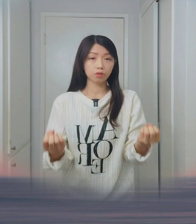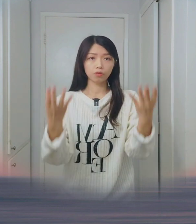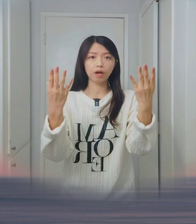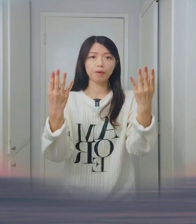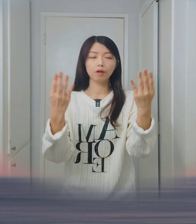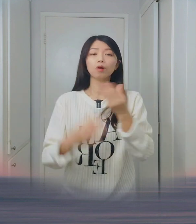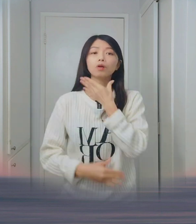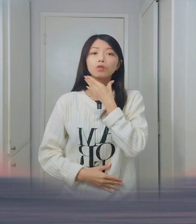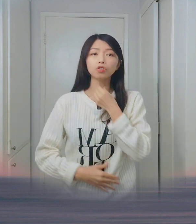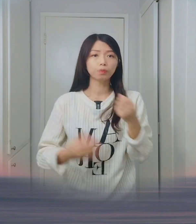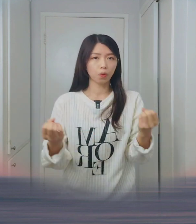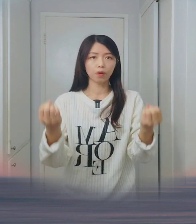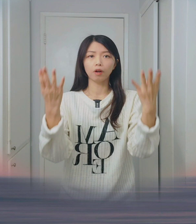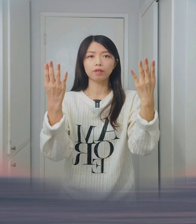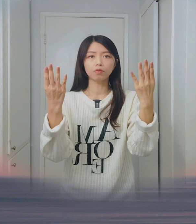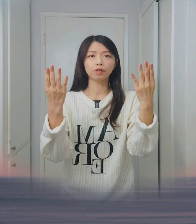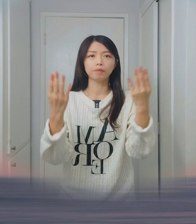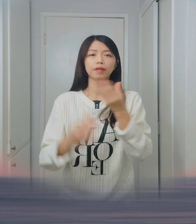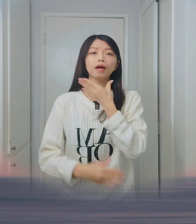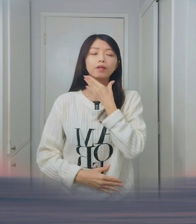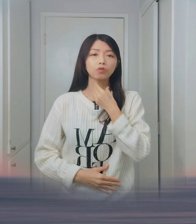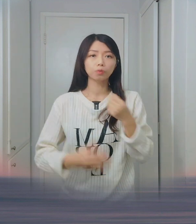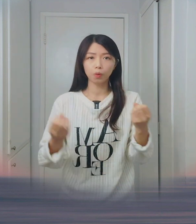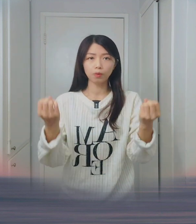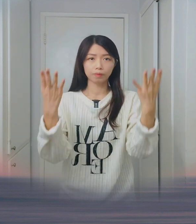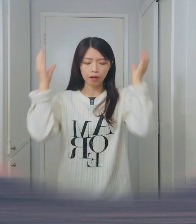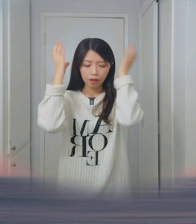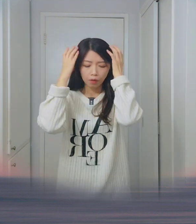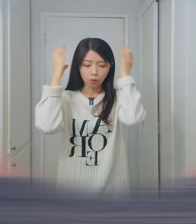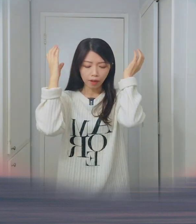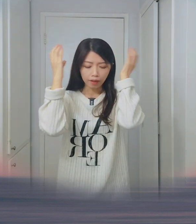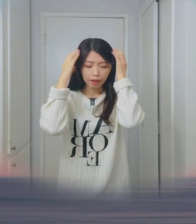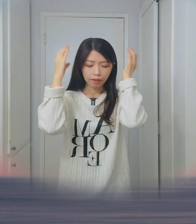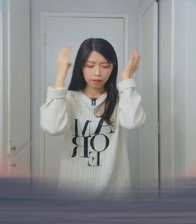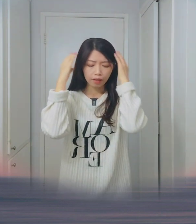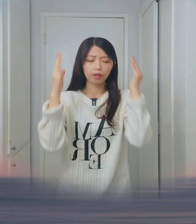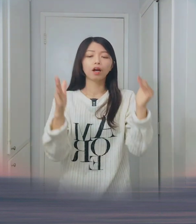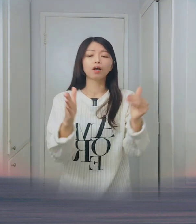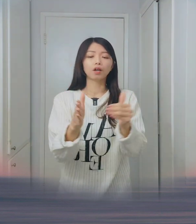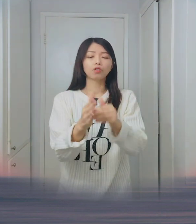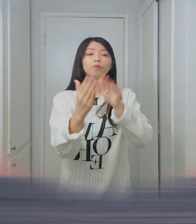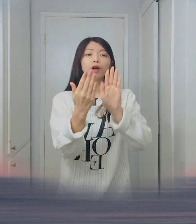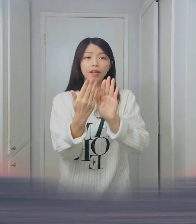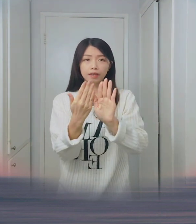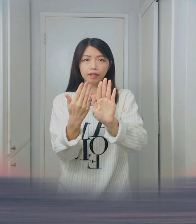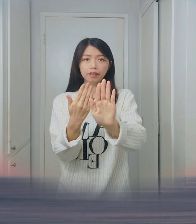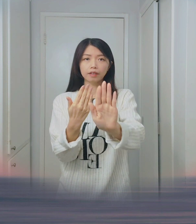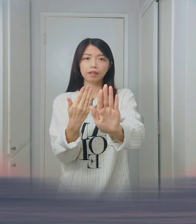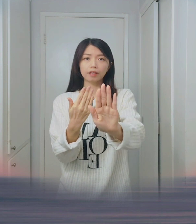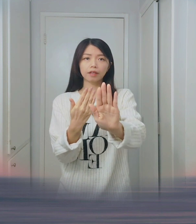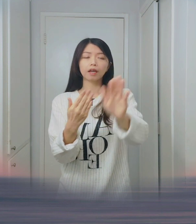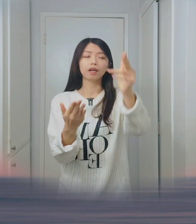행복과 축하 앞에서 축복 이런 뜻의 수어가 됩니다. 축복. 고난의 뒤편에